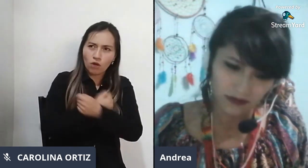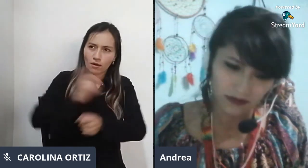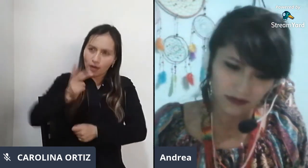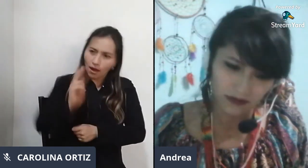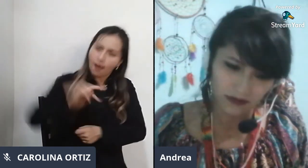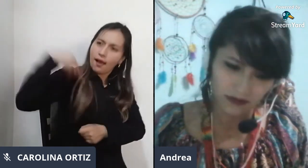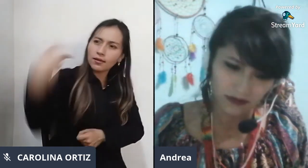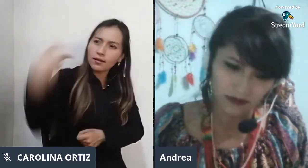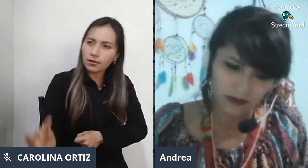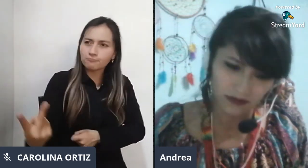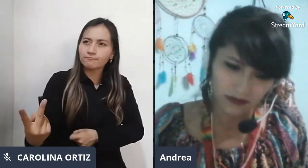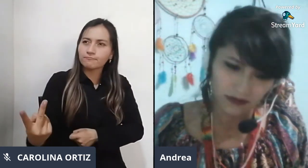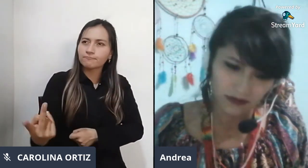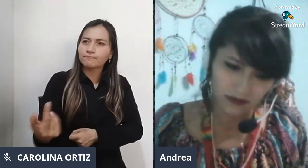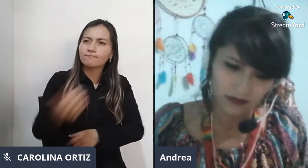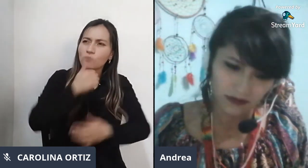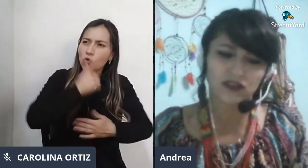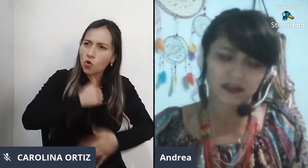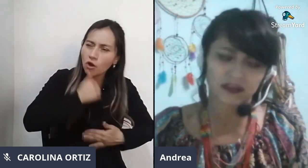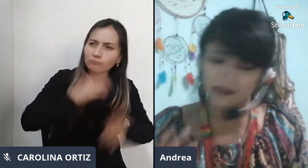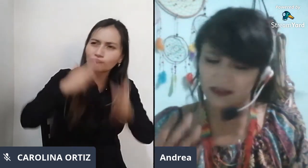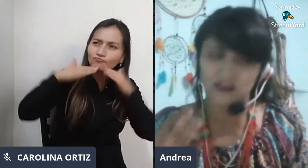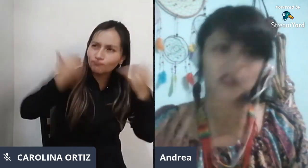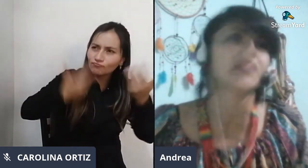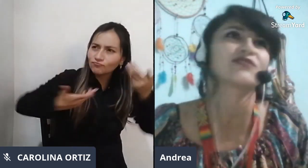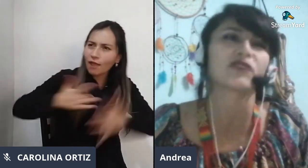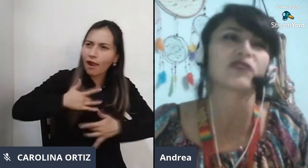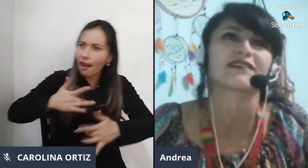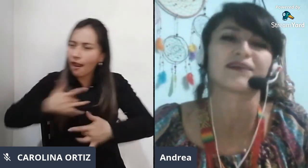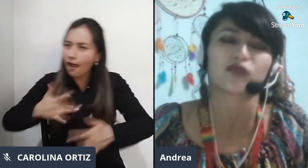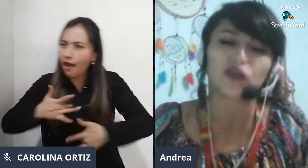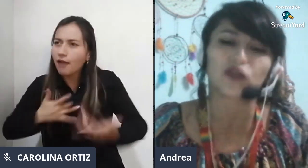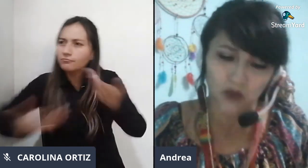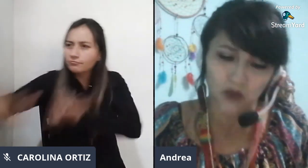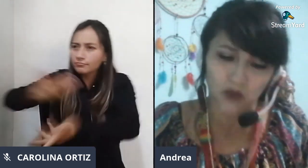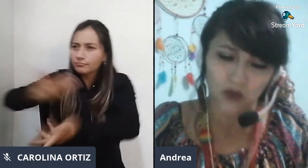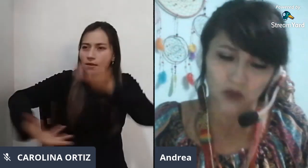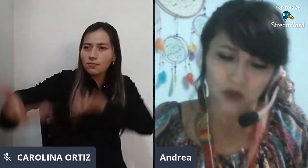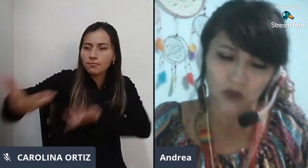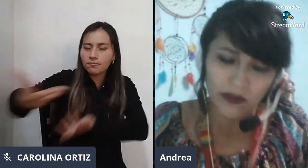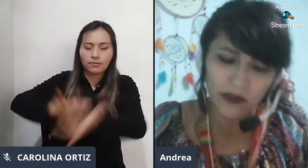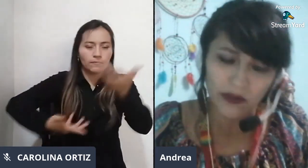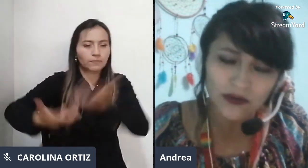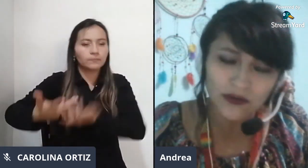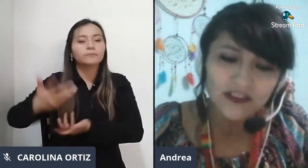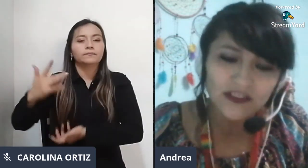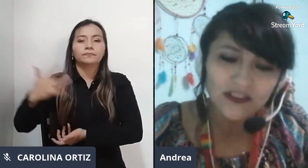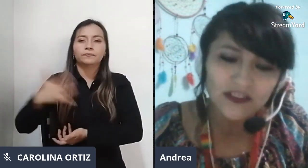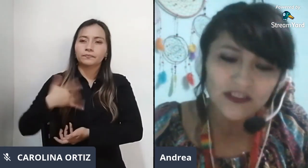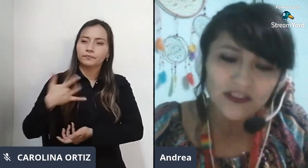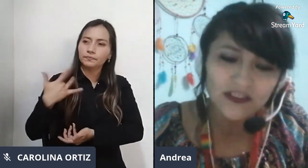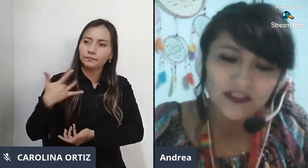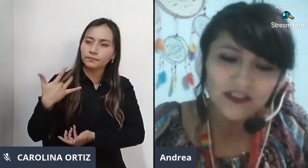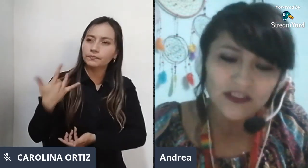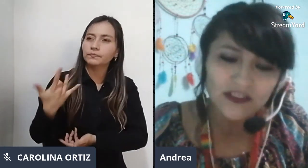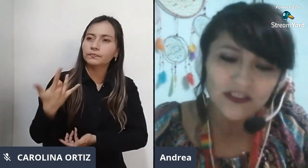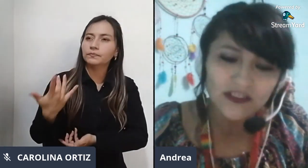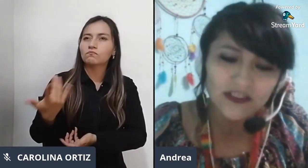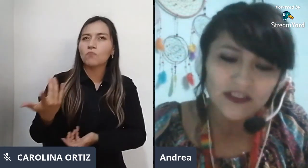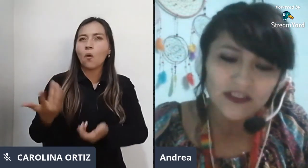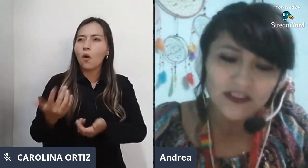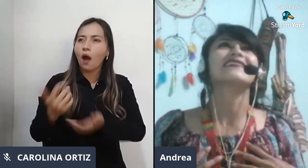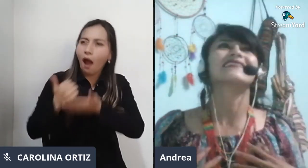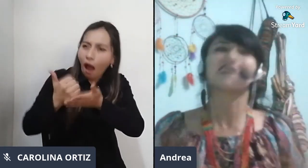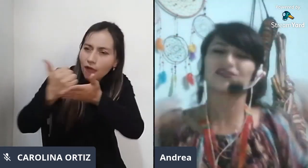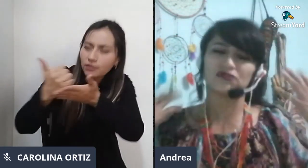solidaridad, la solidaridad por los pueblos, el sentido de ayudar al